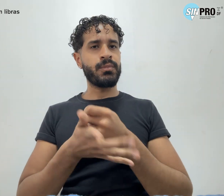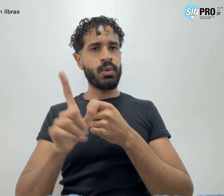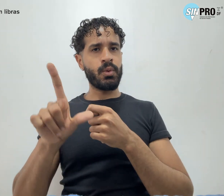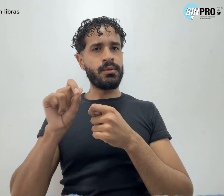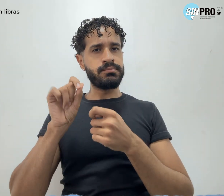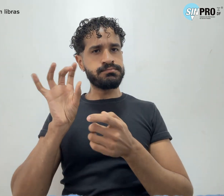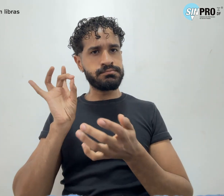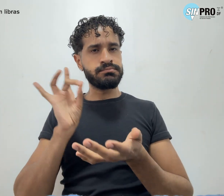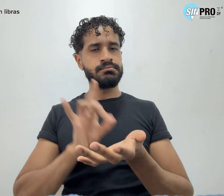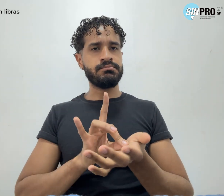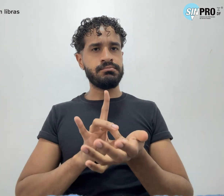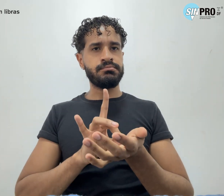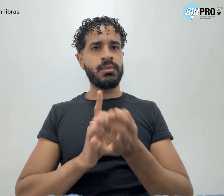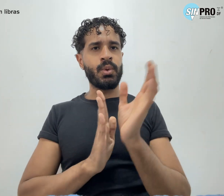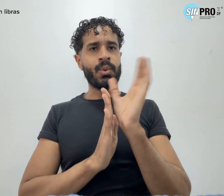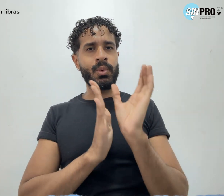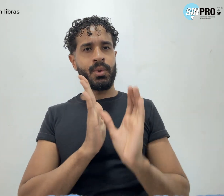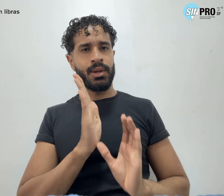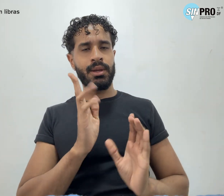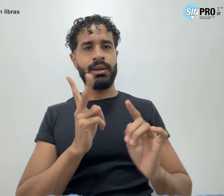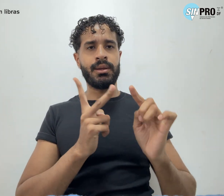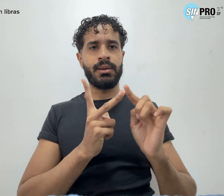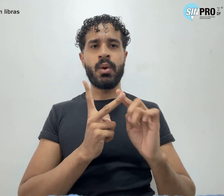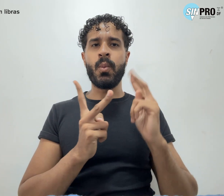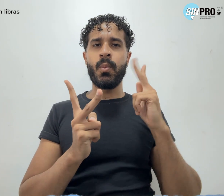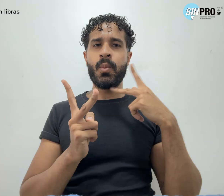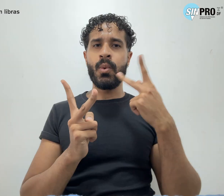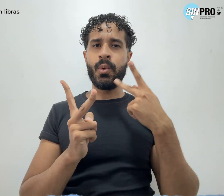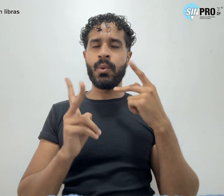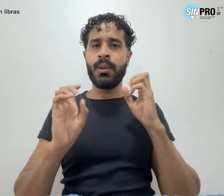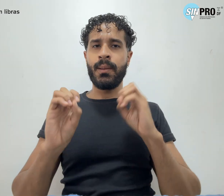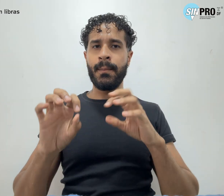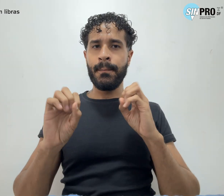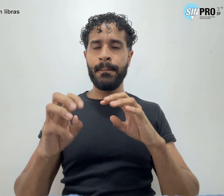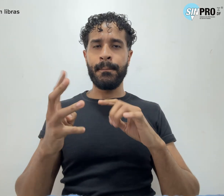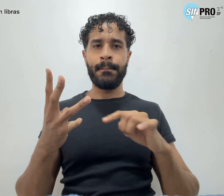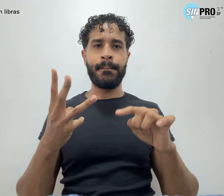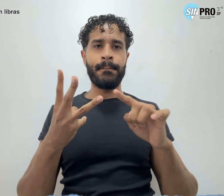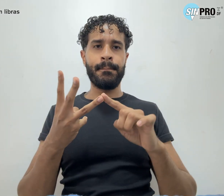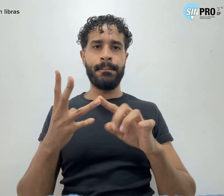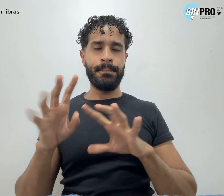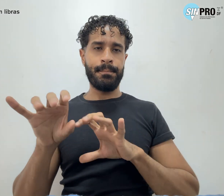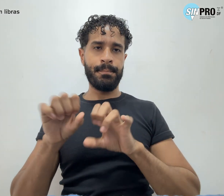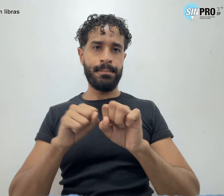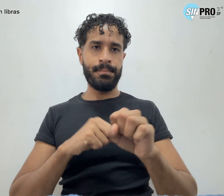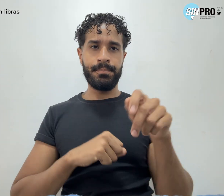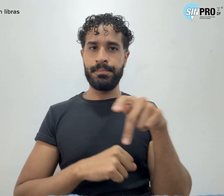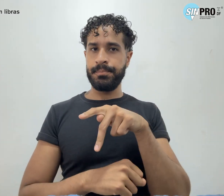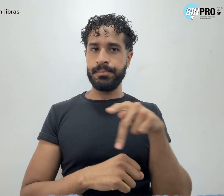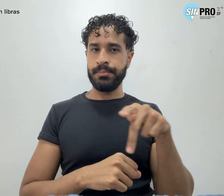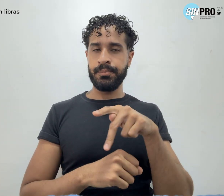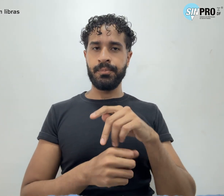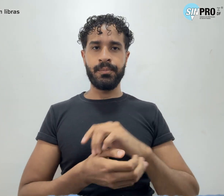ativa de currículo, de política educacional, de formação docente.